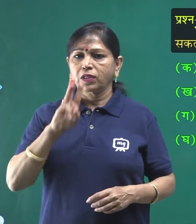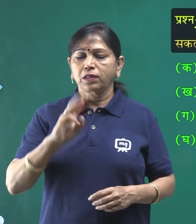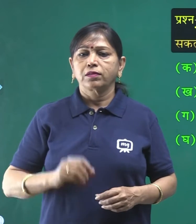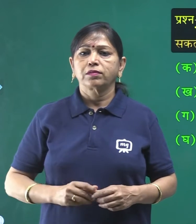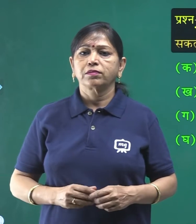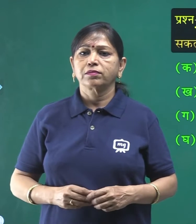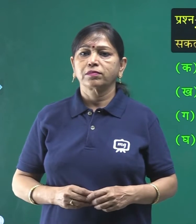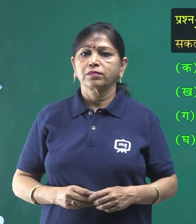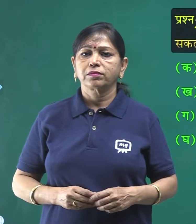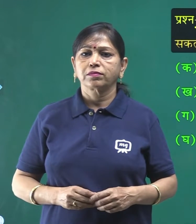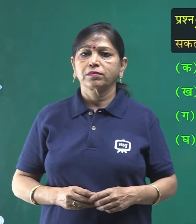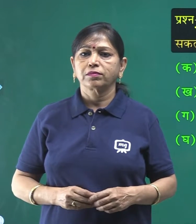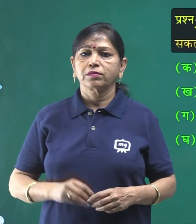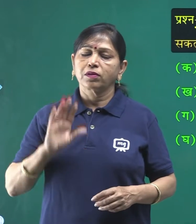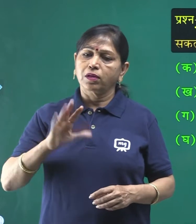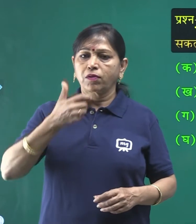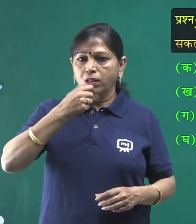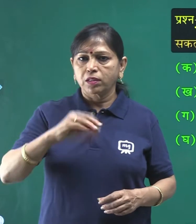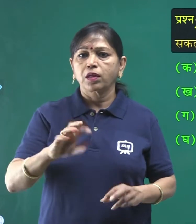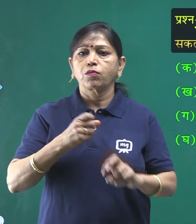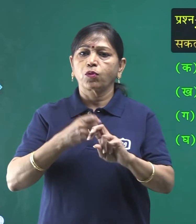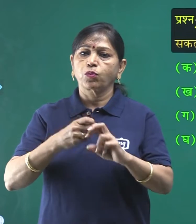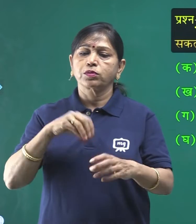3 केवल द्रव और ठोस में,